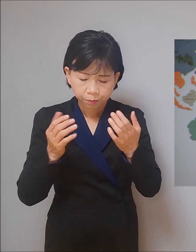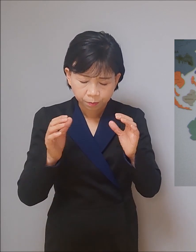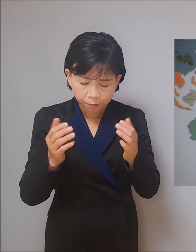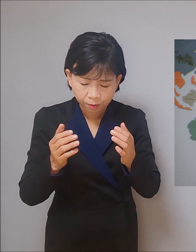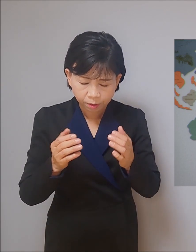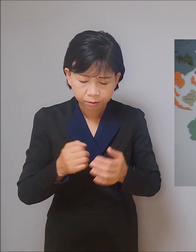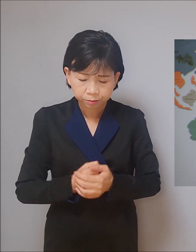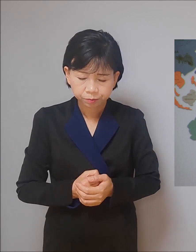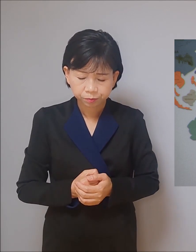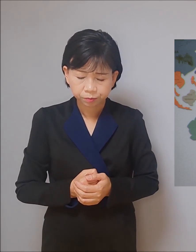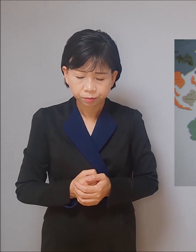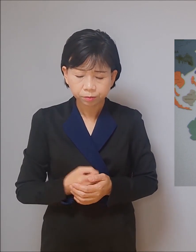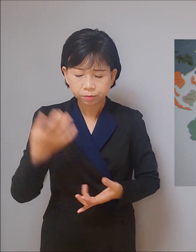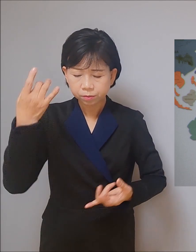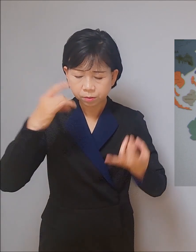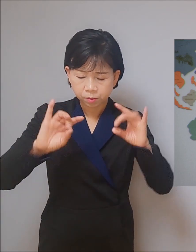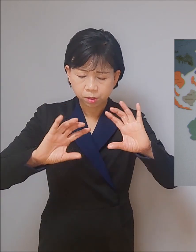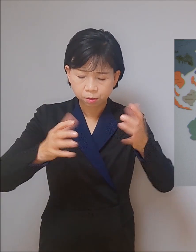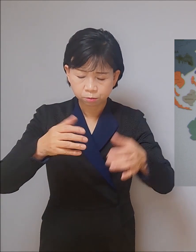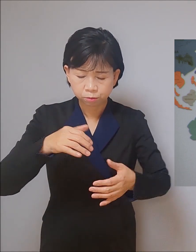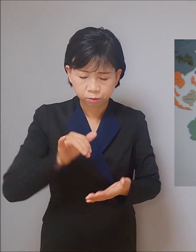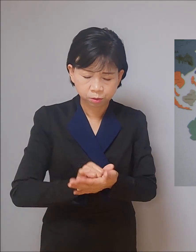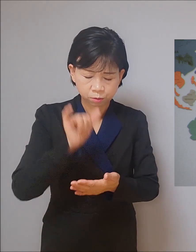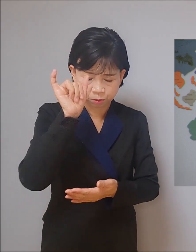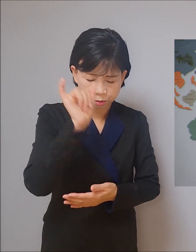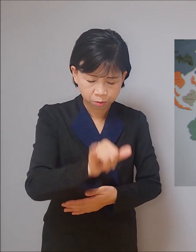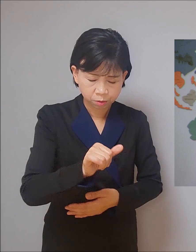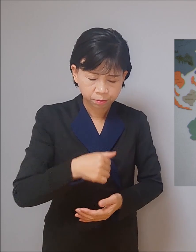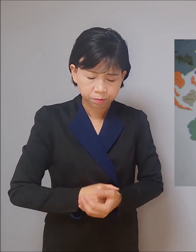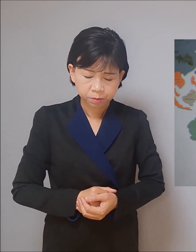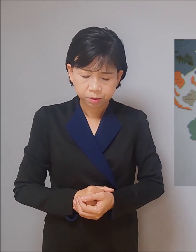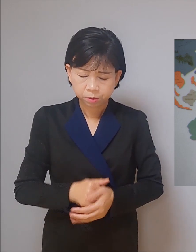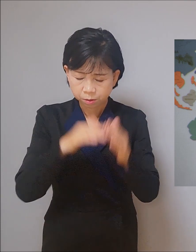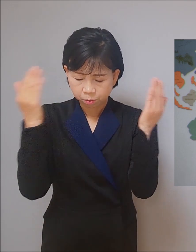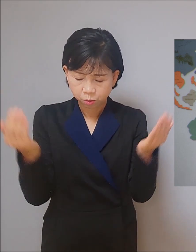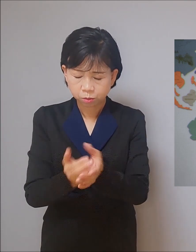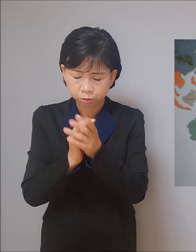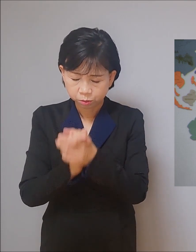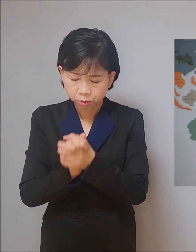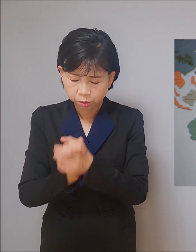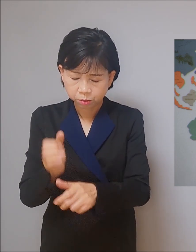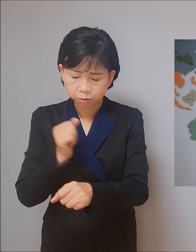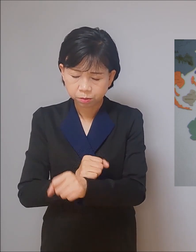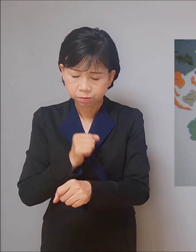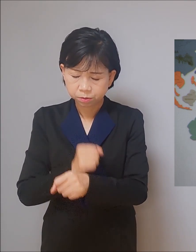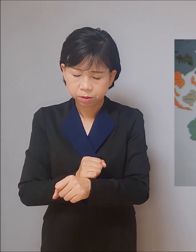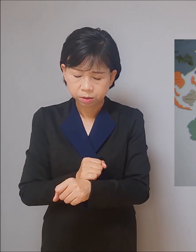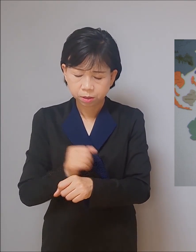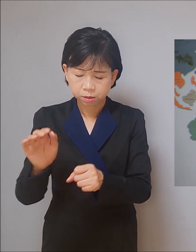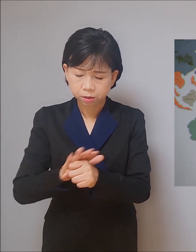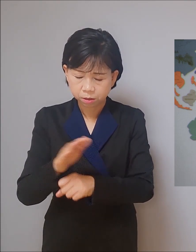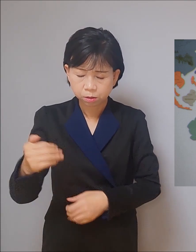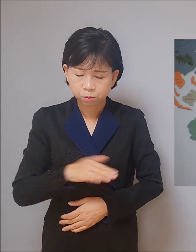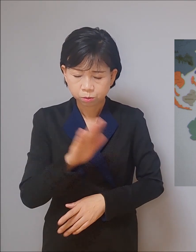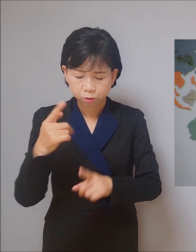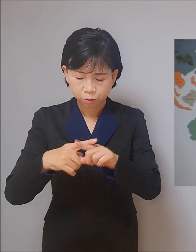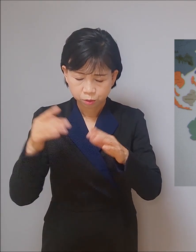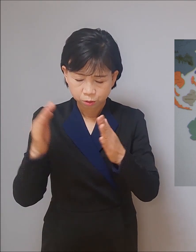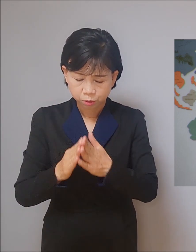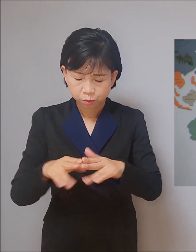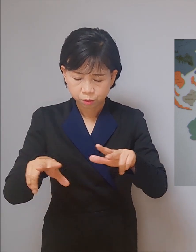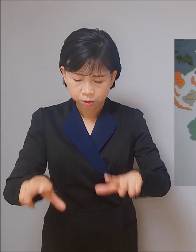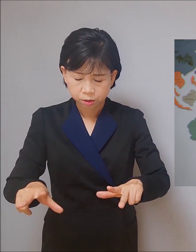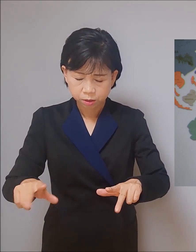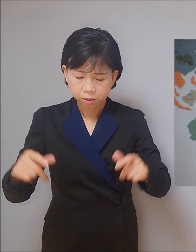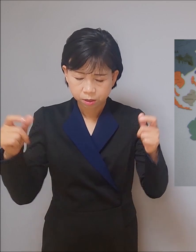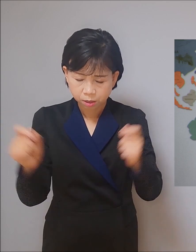가려고 합니다. 가는 동안 우리가 모두 함께 기도하게 하시고, 사랑하는 우리 교회가 이제